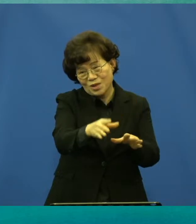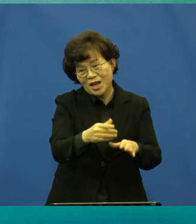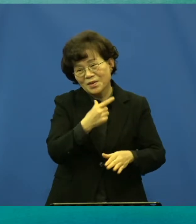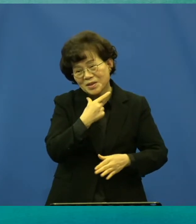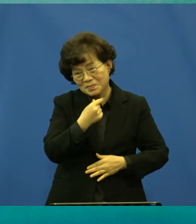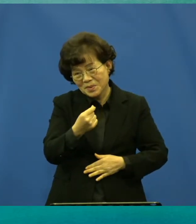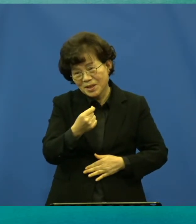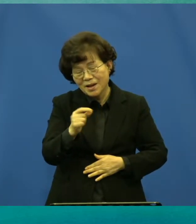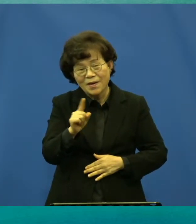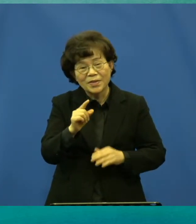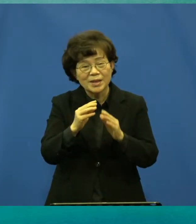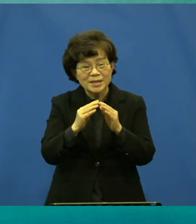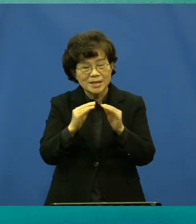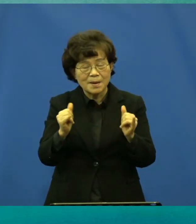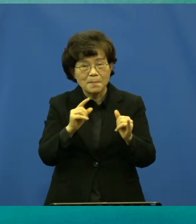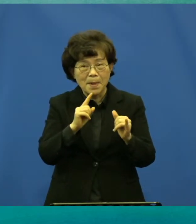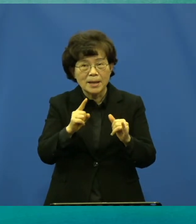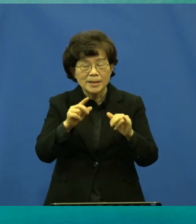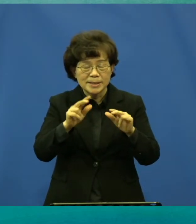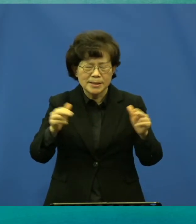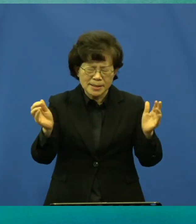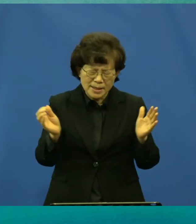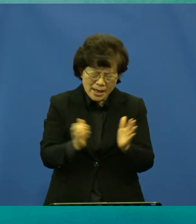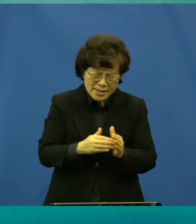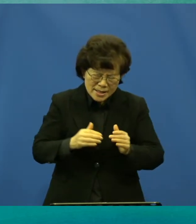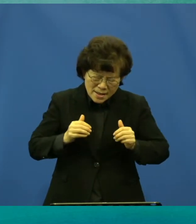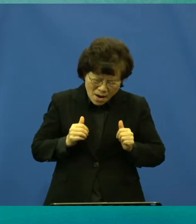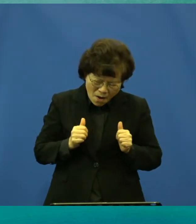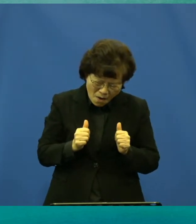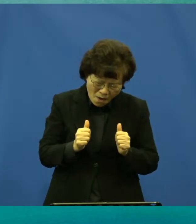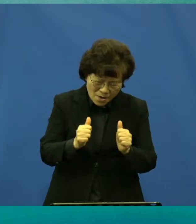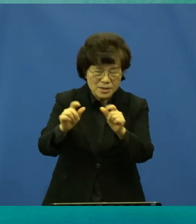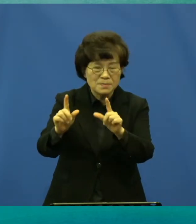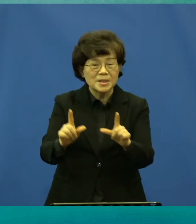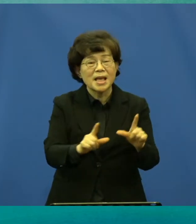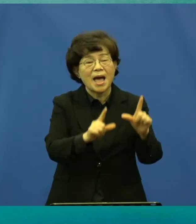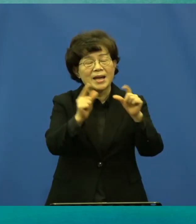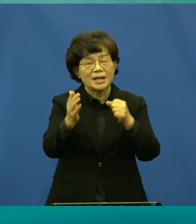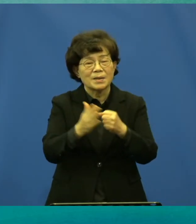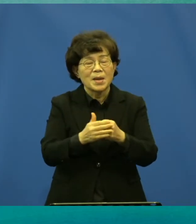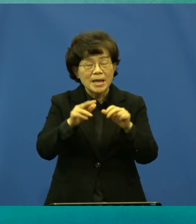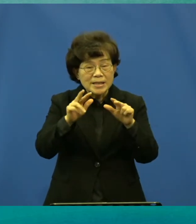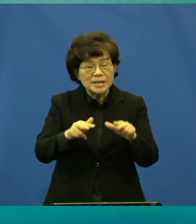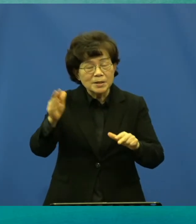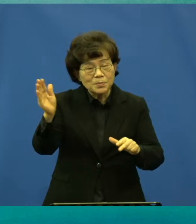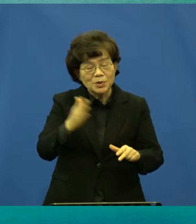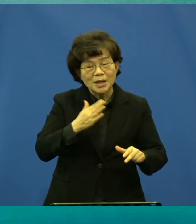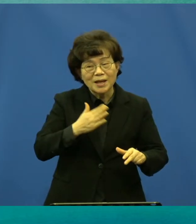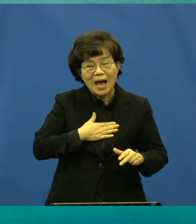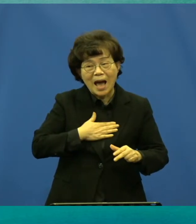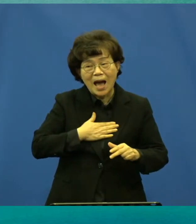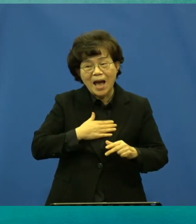어떤 사람은 그런 말을 합니다. 지금까지 열심히 살아왔어. 이제부터는 나를 위하여.